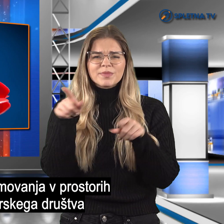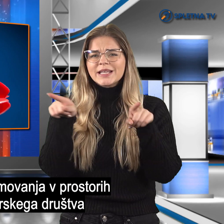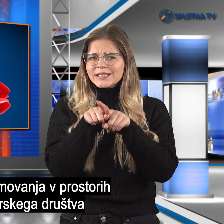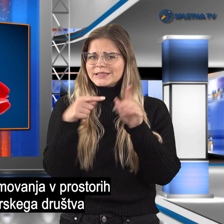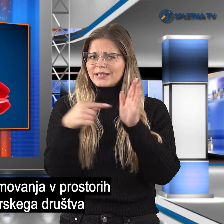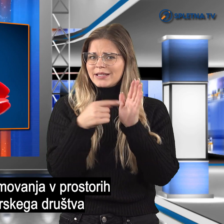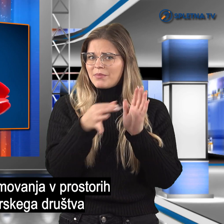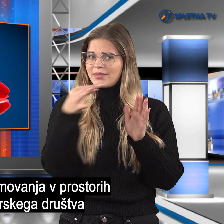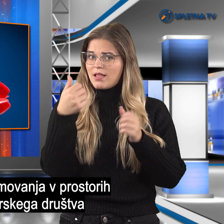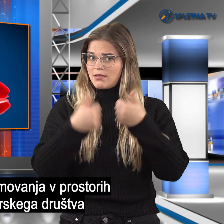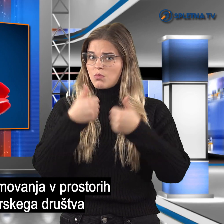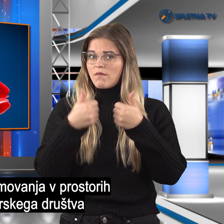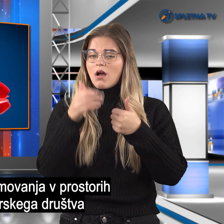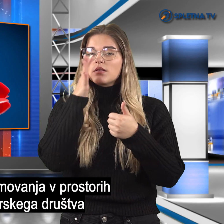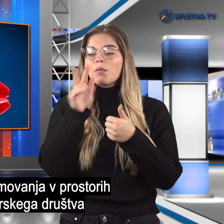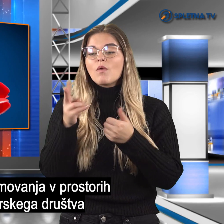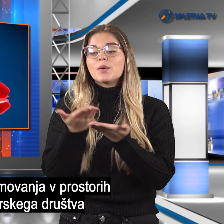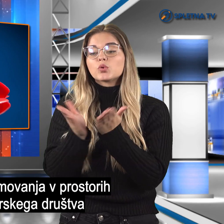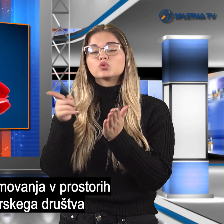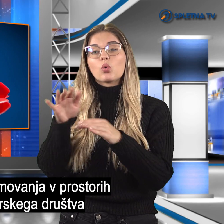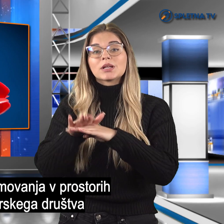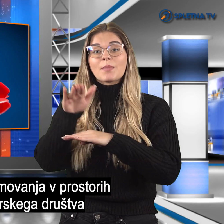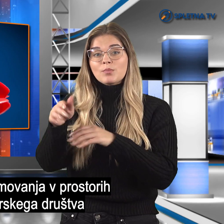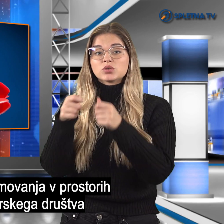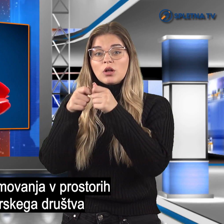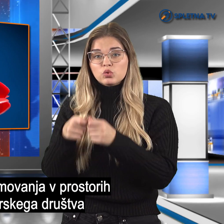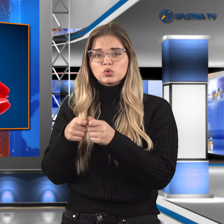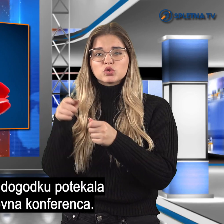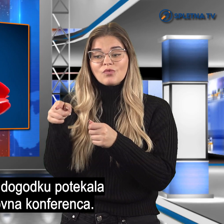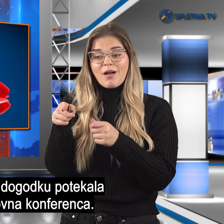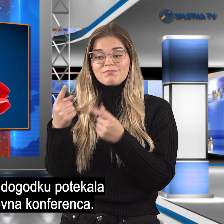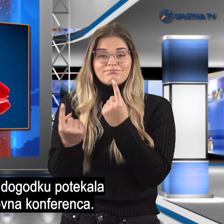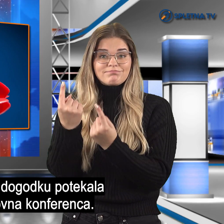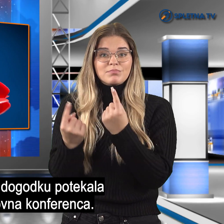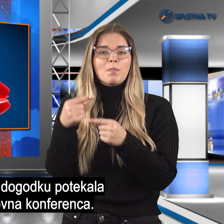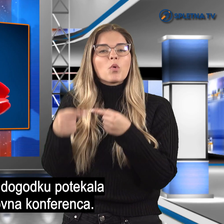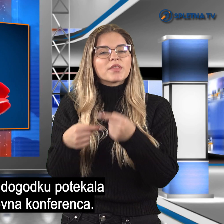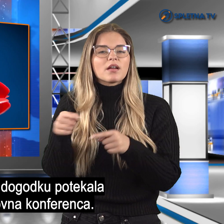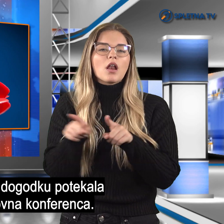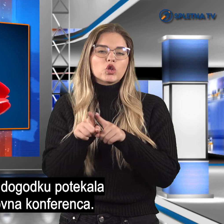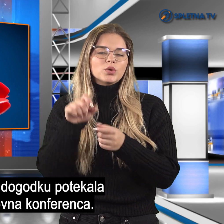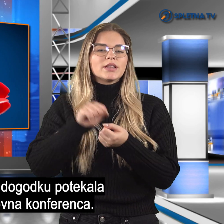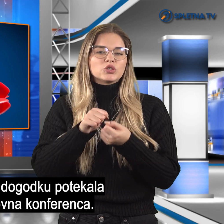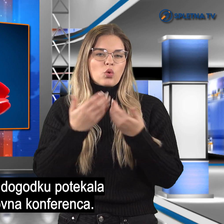Na dan tekmovanja bo v prostorih Mariborskega društva ob tem dogodku potekala tudi tiskovna konferenca.